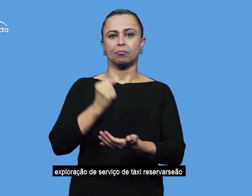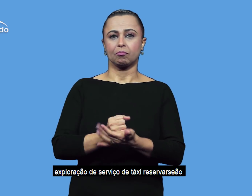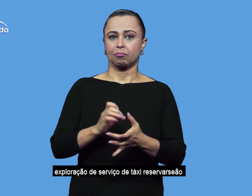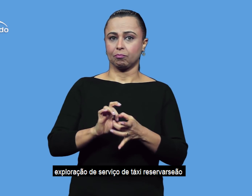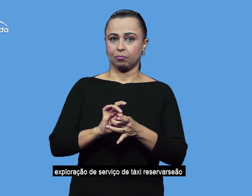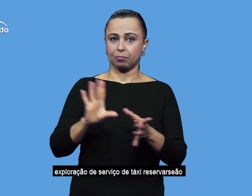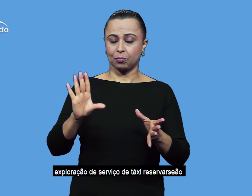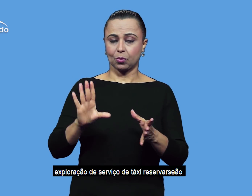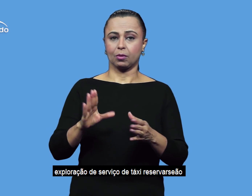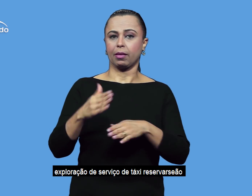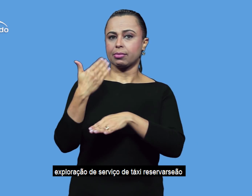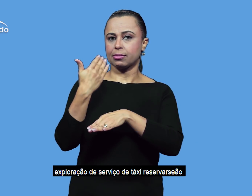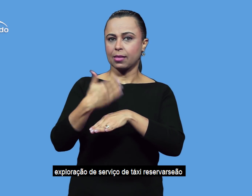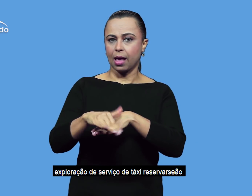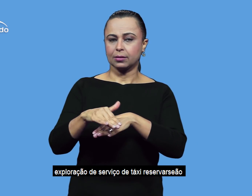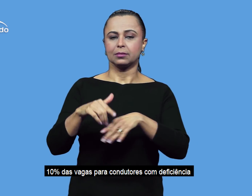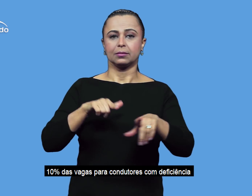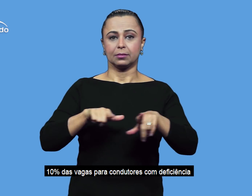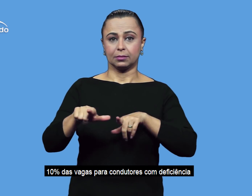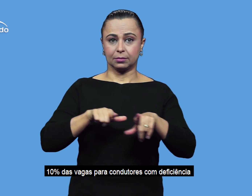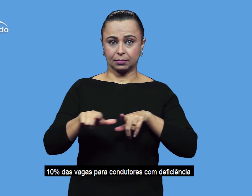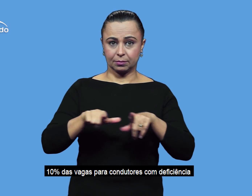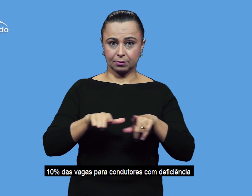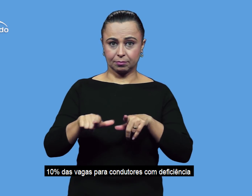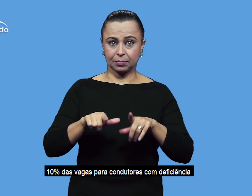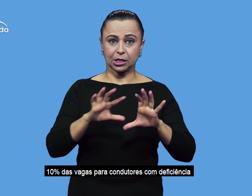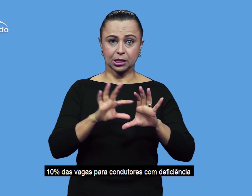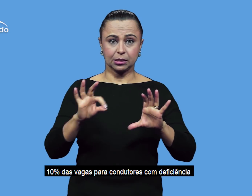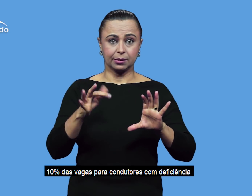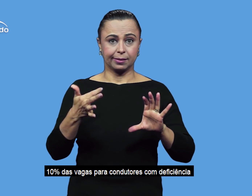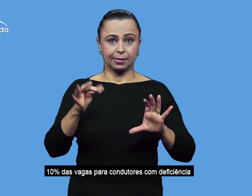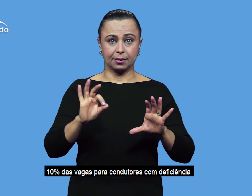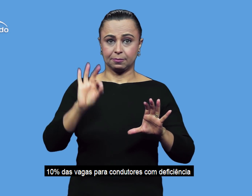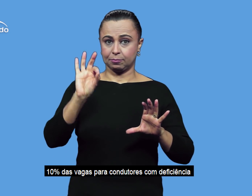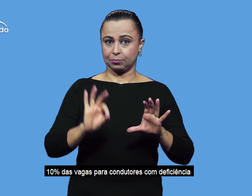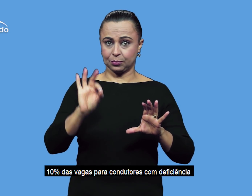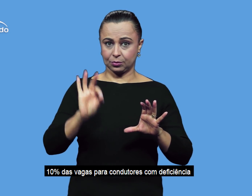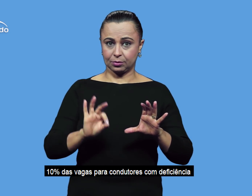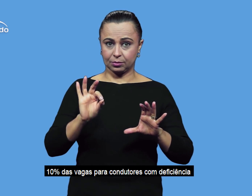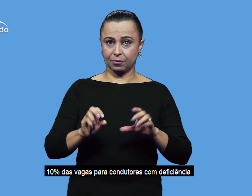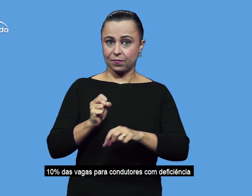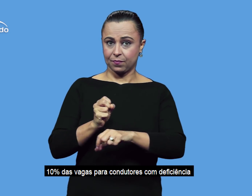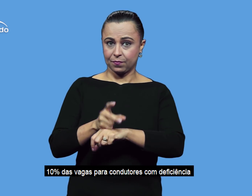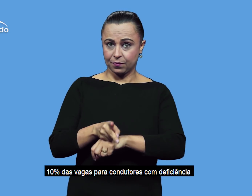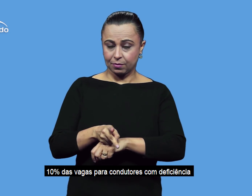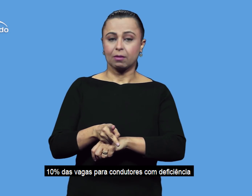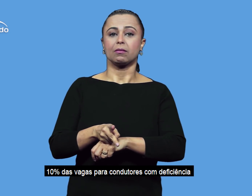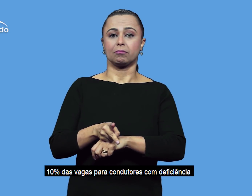de táxi reservar se ão 10% das vagas para condutores com deficiência